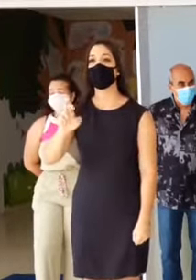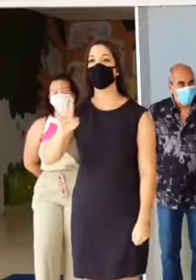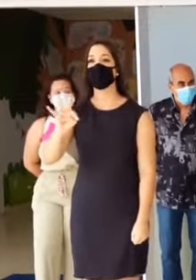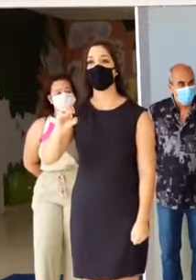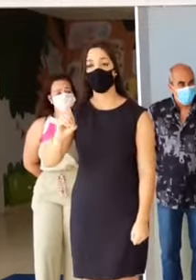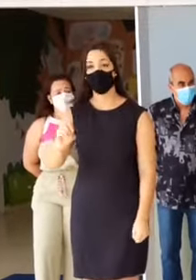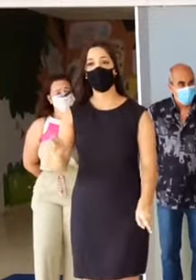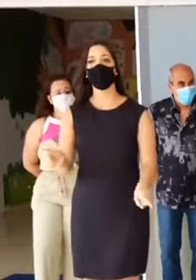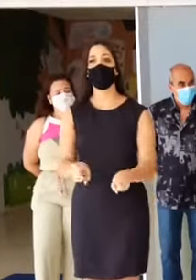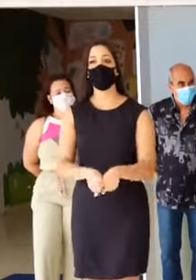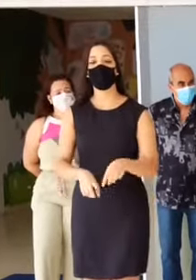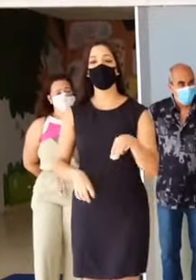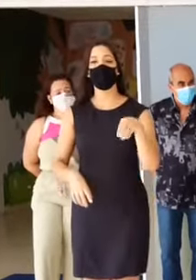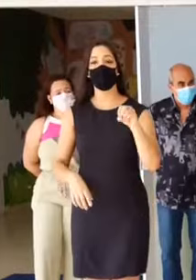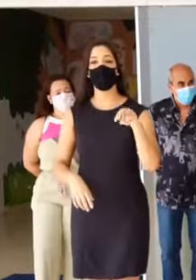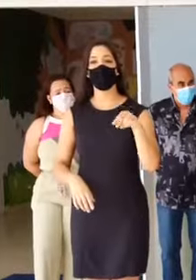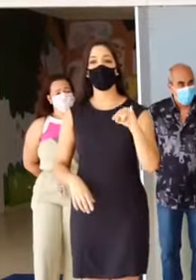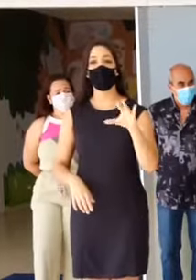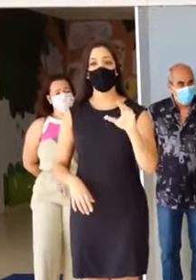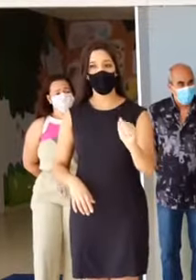cara secretária Mônica Deves,